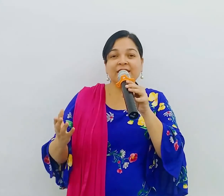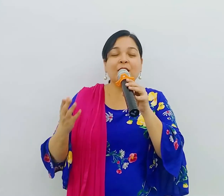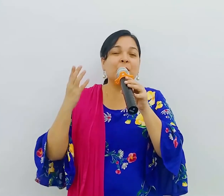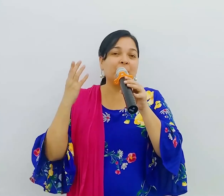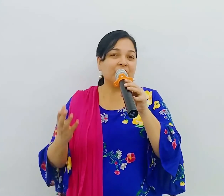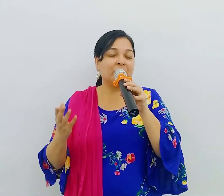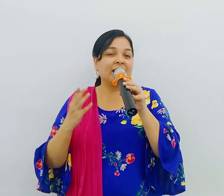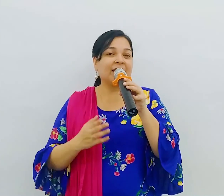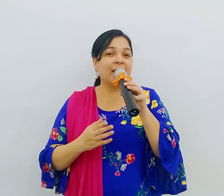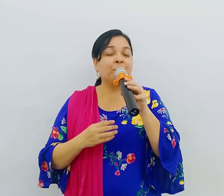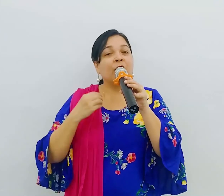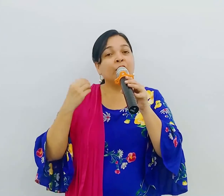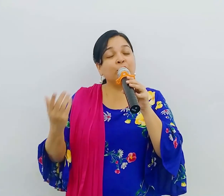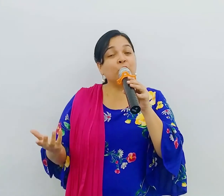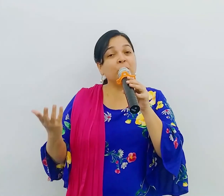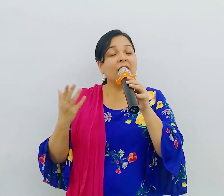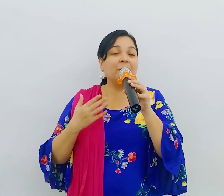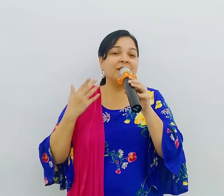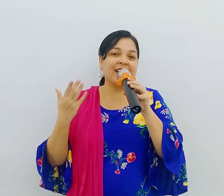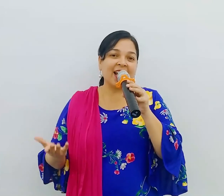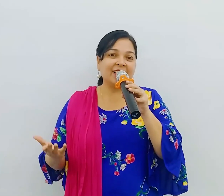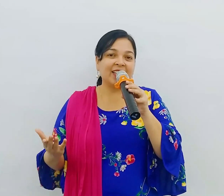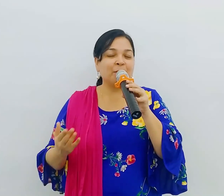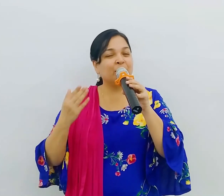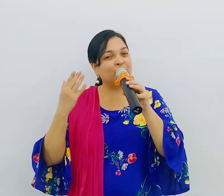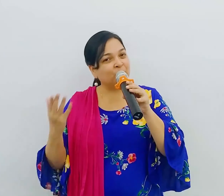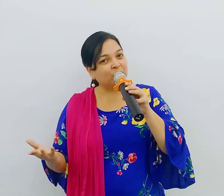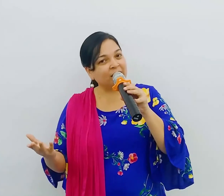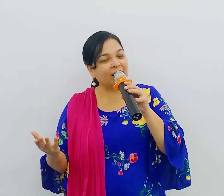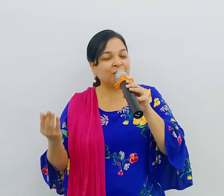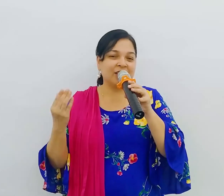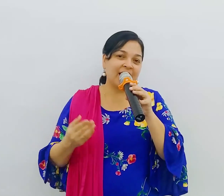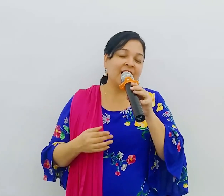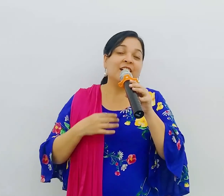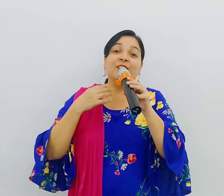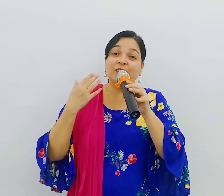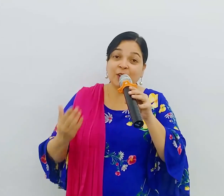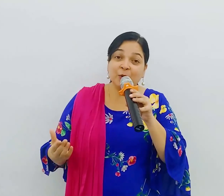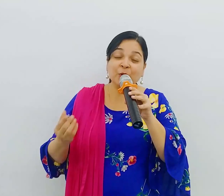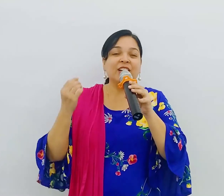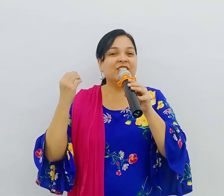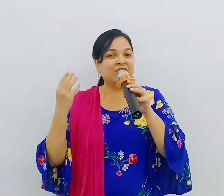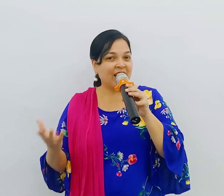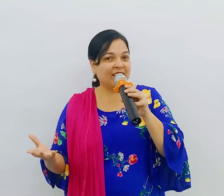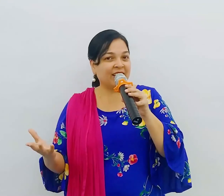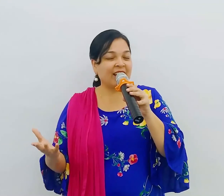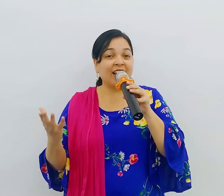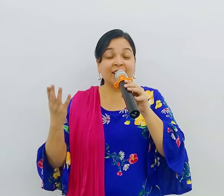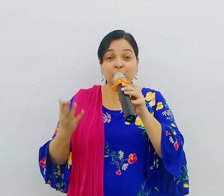আর আমরা যেমনই সবসময় বলি, যা কিছু এখানে শেখানো হয় সেটা বন্ধুদের সাথে অবশ্যই শেয়ার